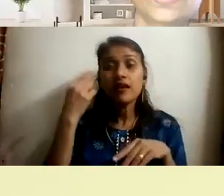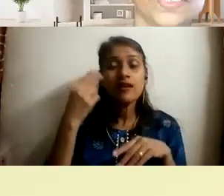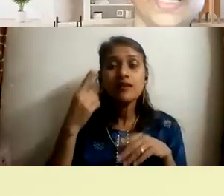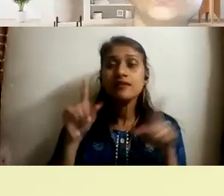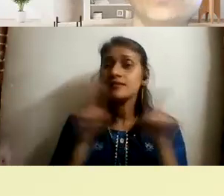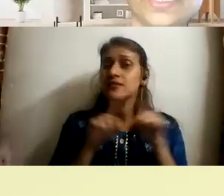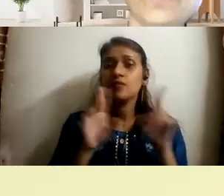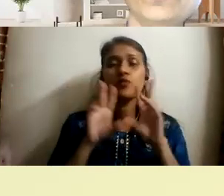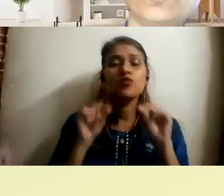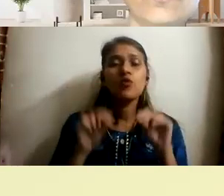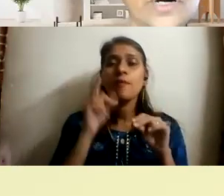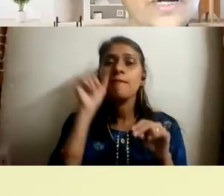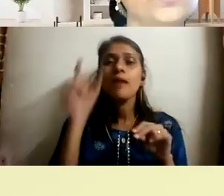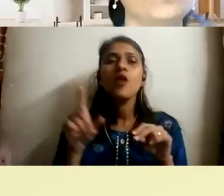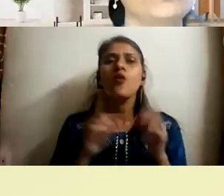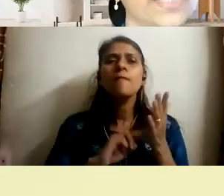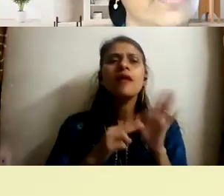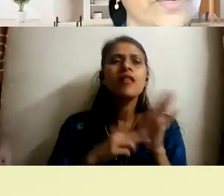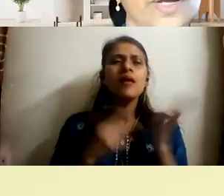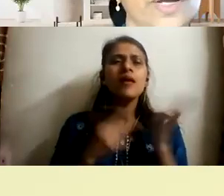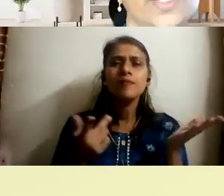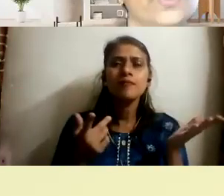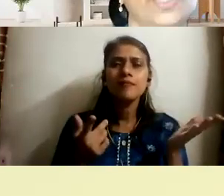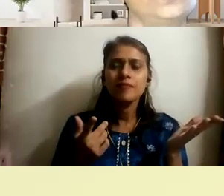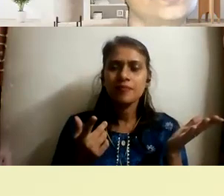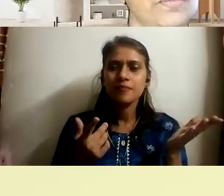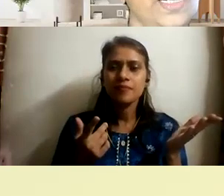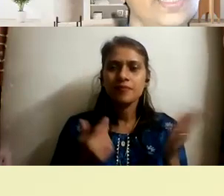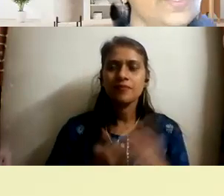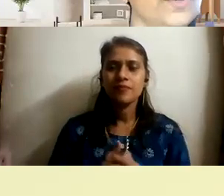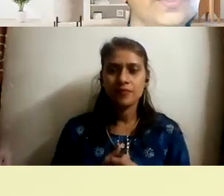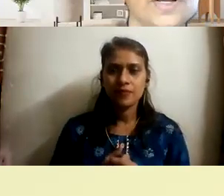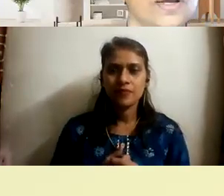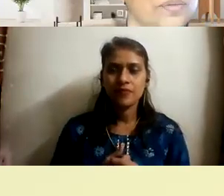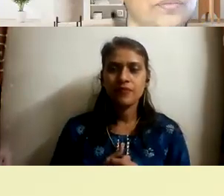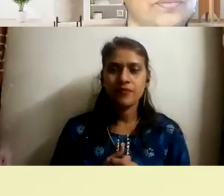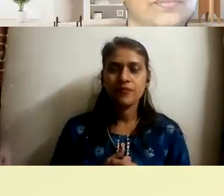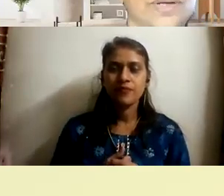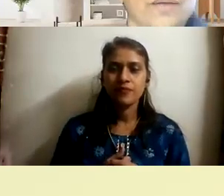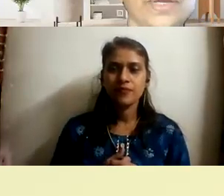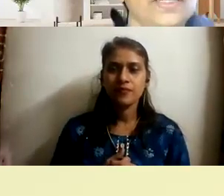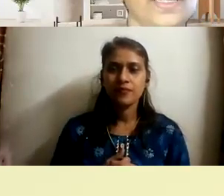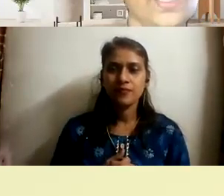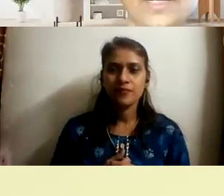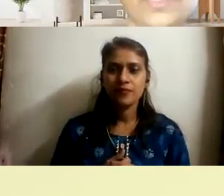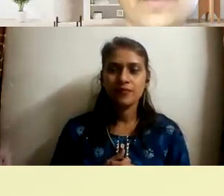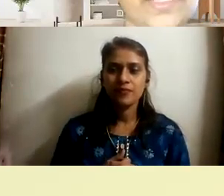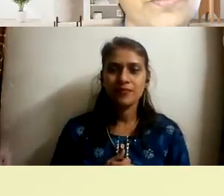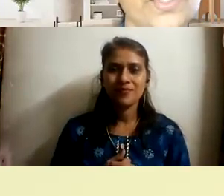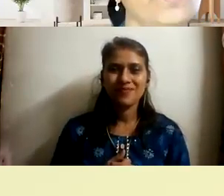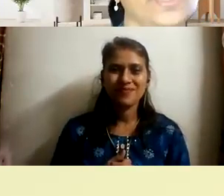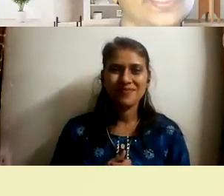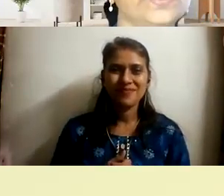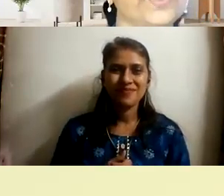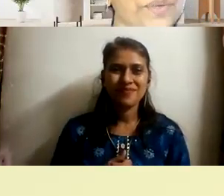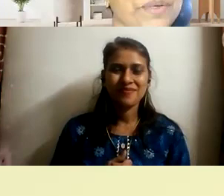परसिस्ट इन ट्राइंग टू अडैप्ट द वर्ल्ड टू हिमसेल्फ. जो अनरीजनेबल हैं, जो अब हिंदी का शब्द आप ही